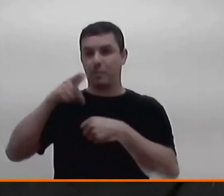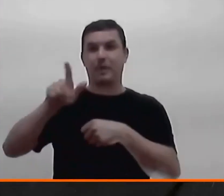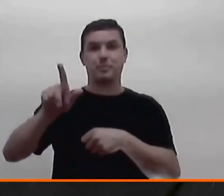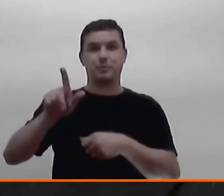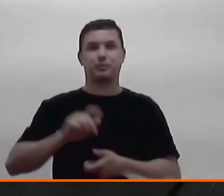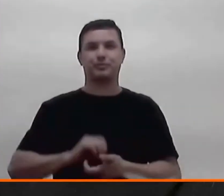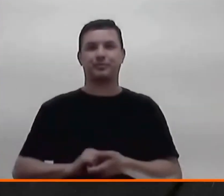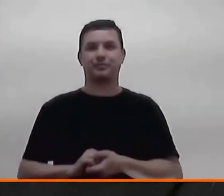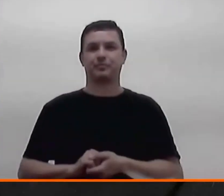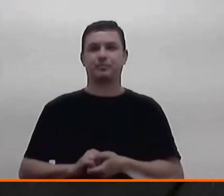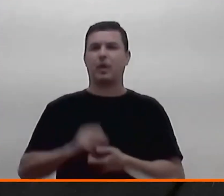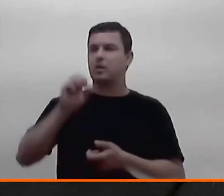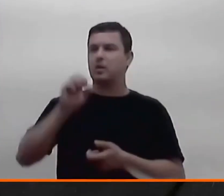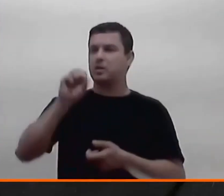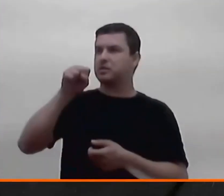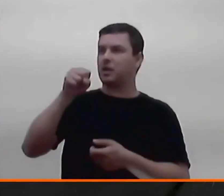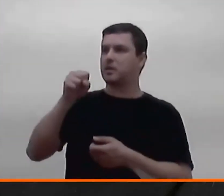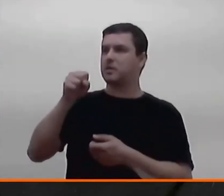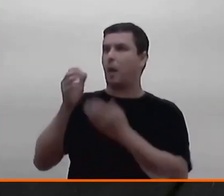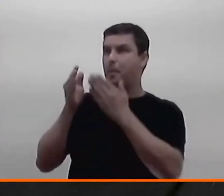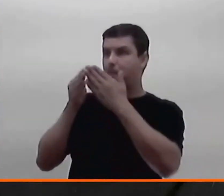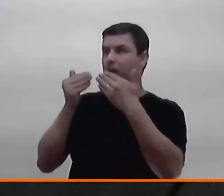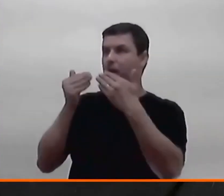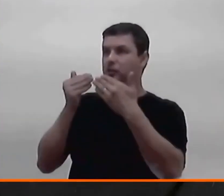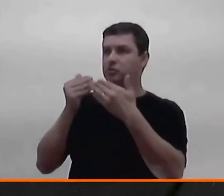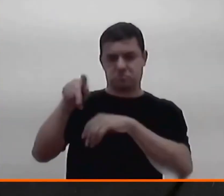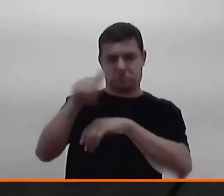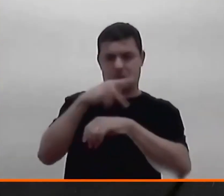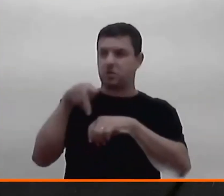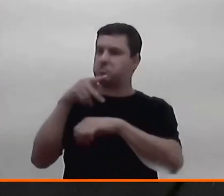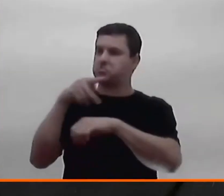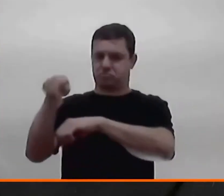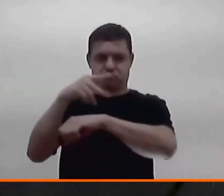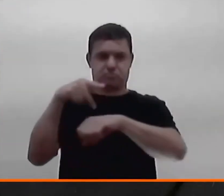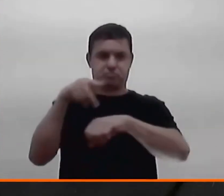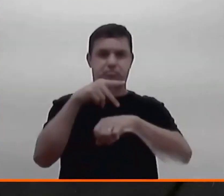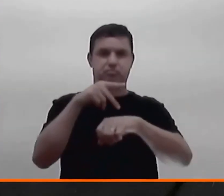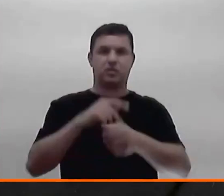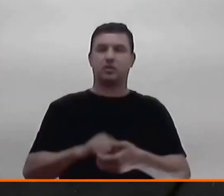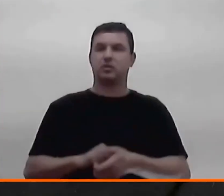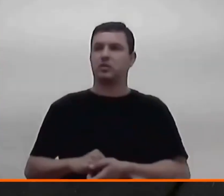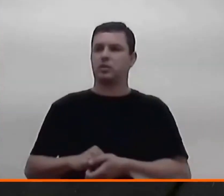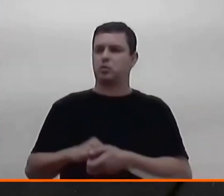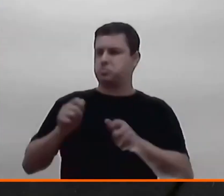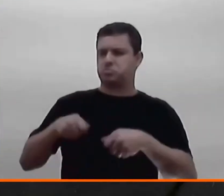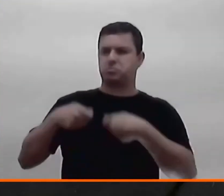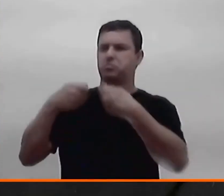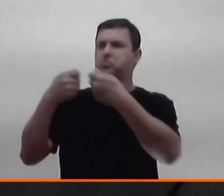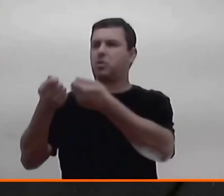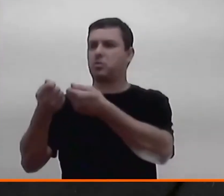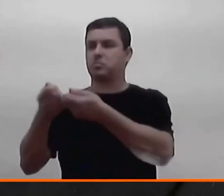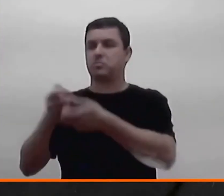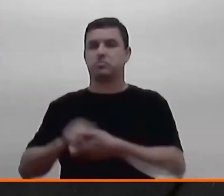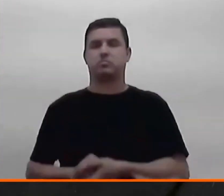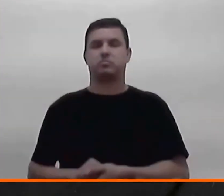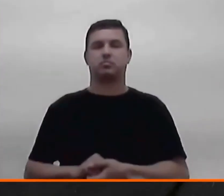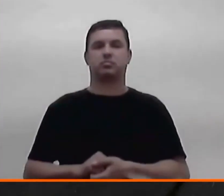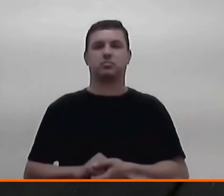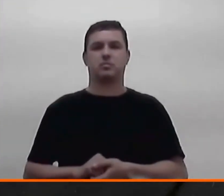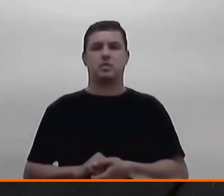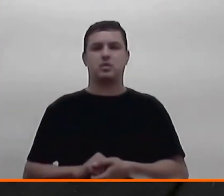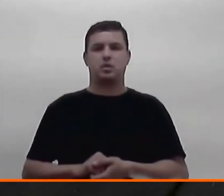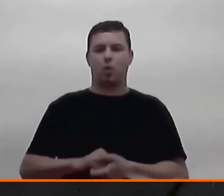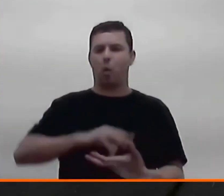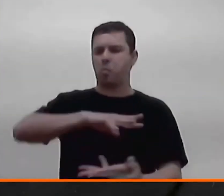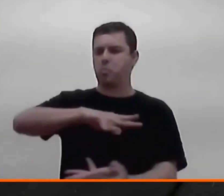pedir qualquer nação, daria as nações por herança, e as extremidades da terra por